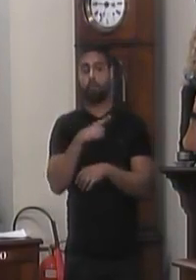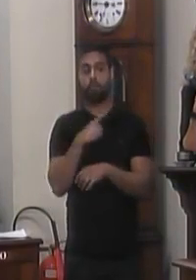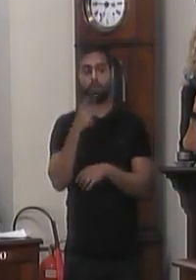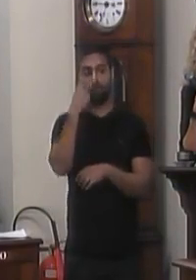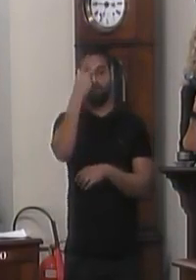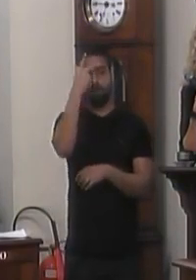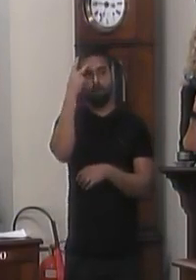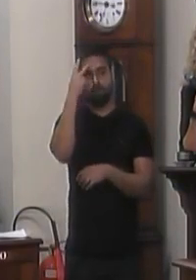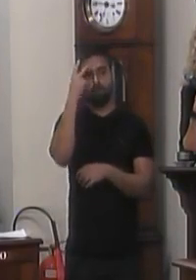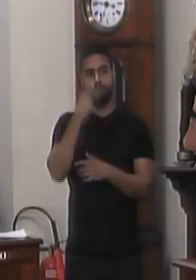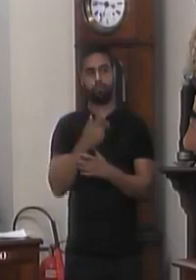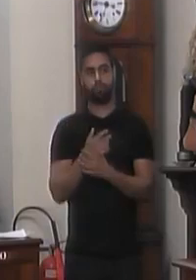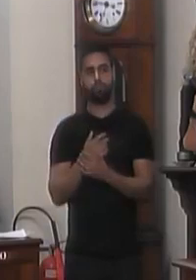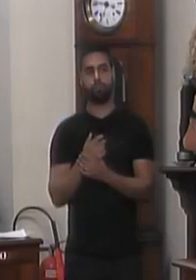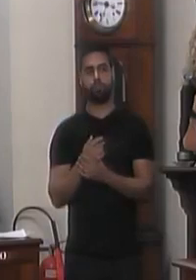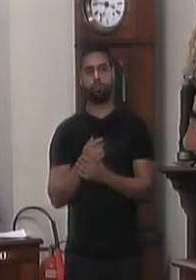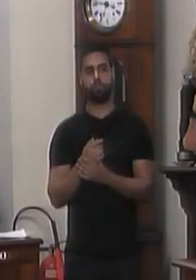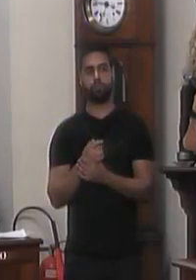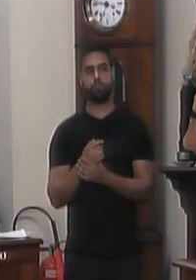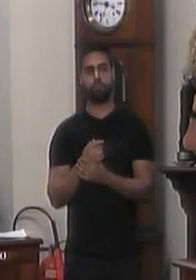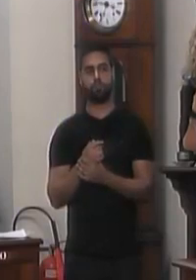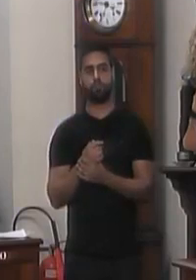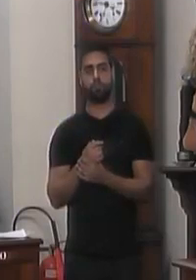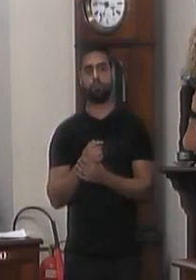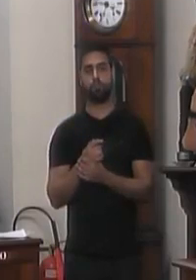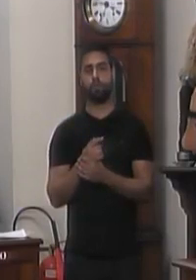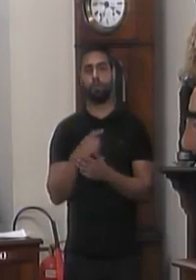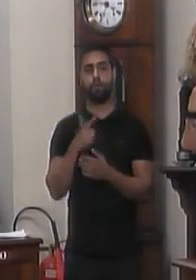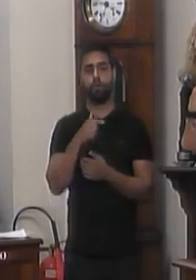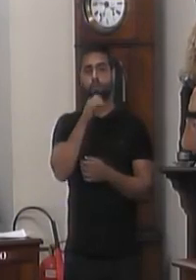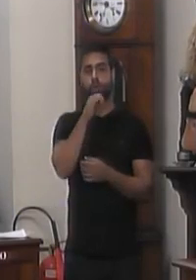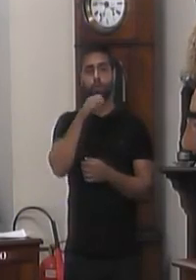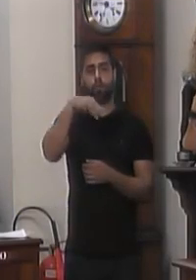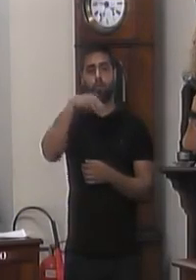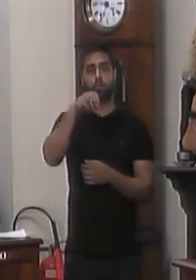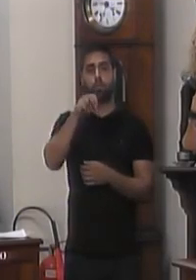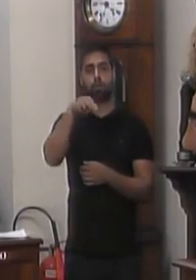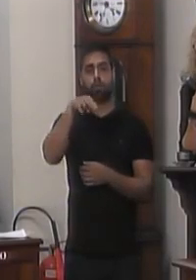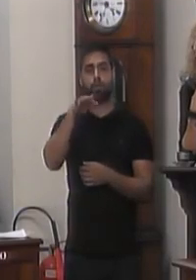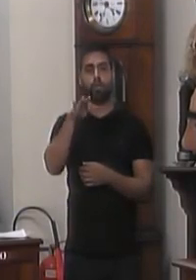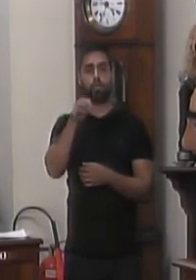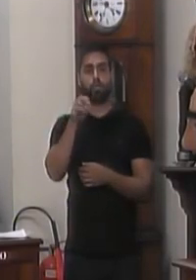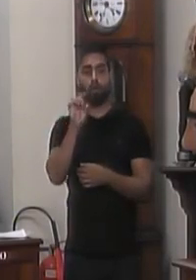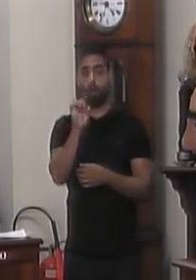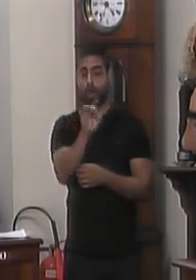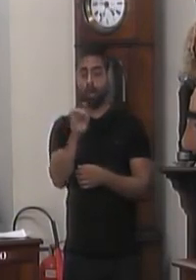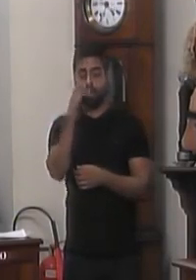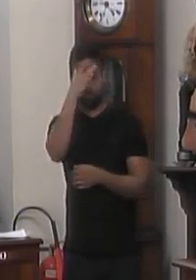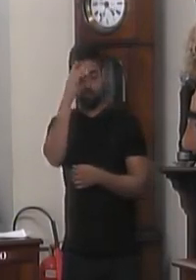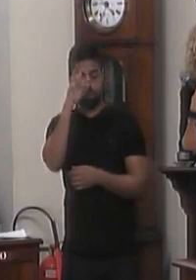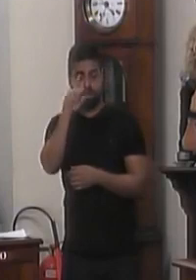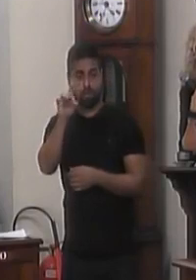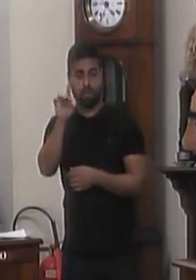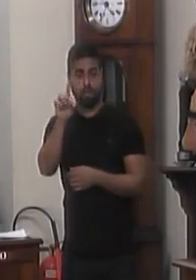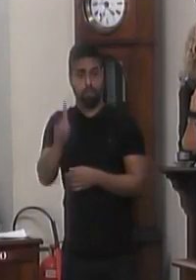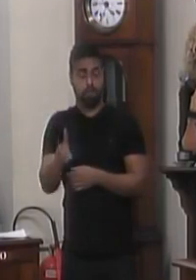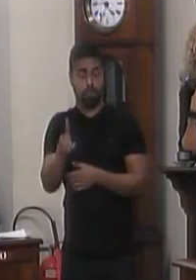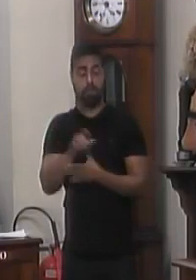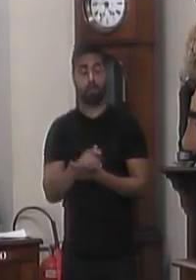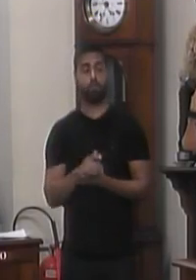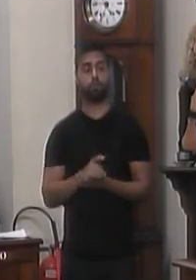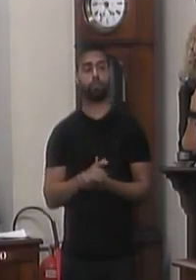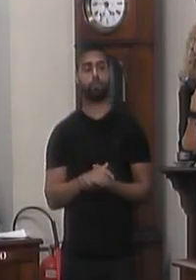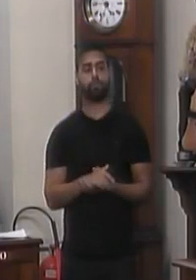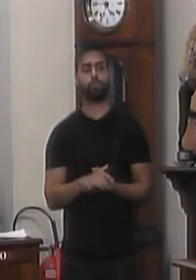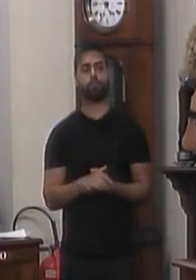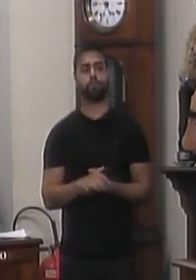Rafa podia me ajudar a lembrar o nome? Monitor, obrigado. Um monitor para cada criança, porque isso é lei. E